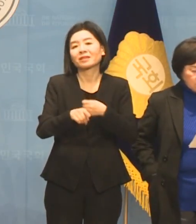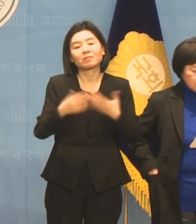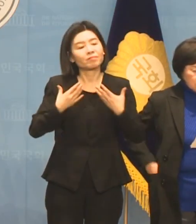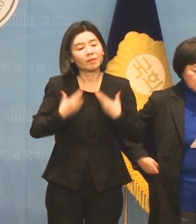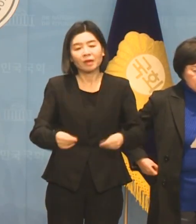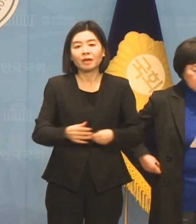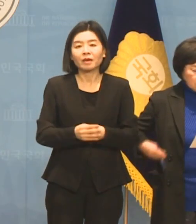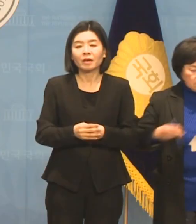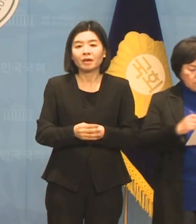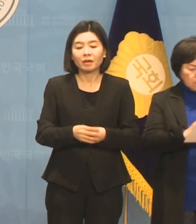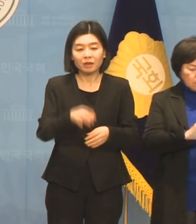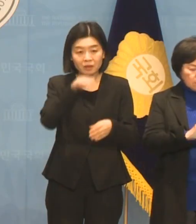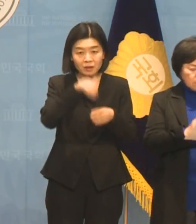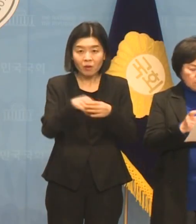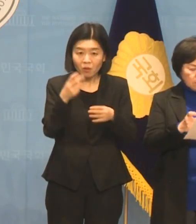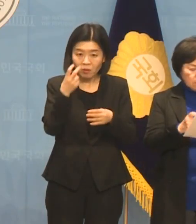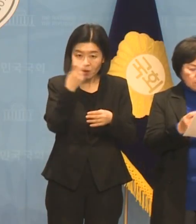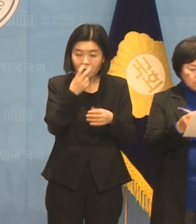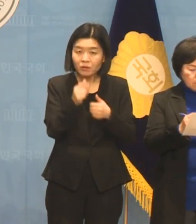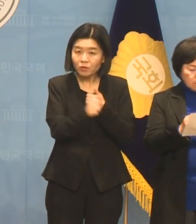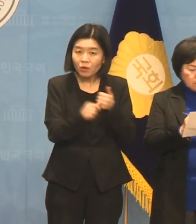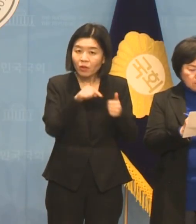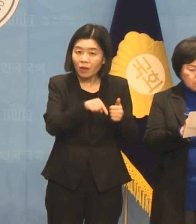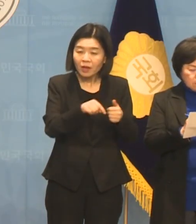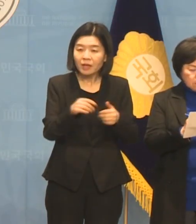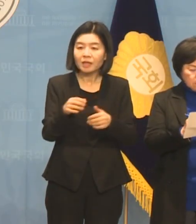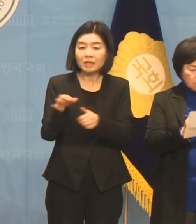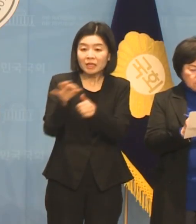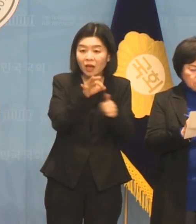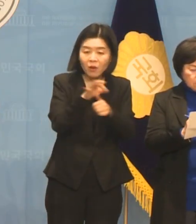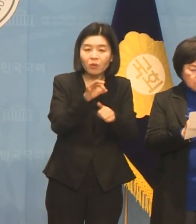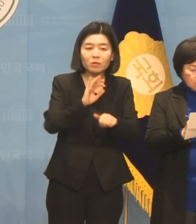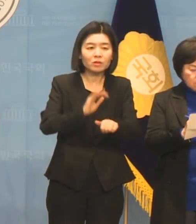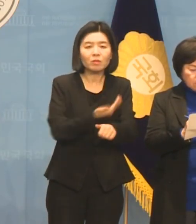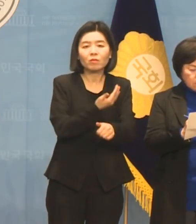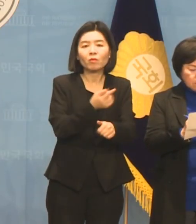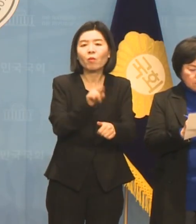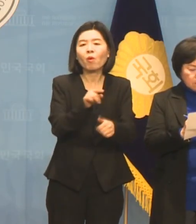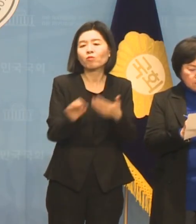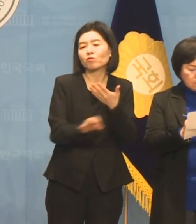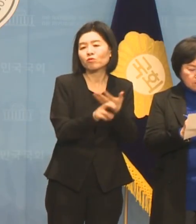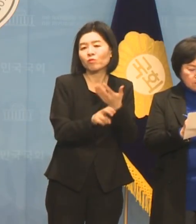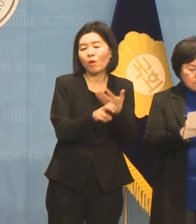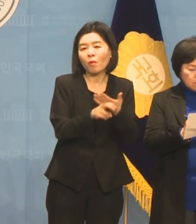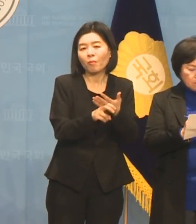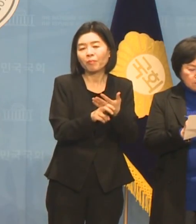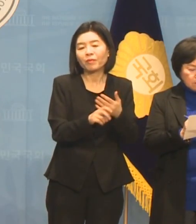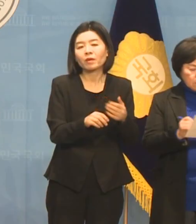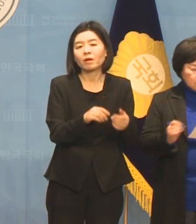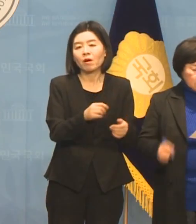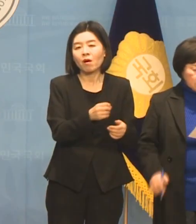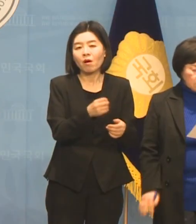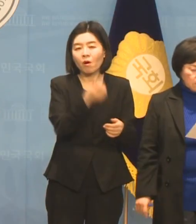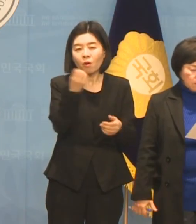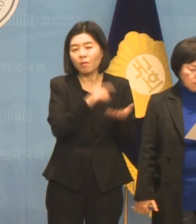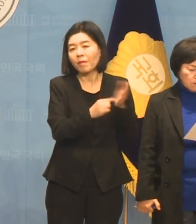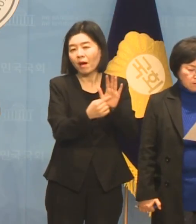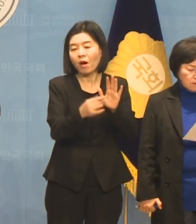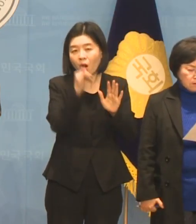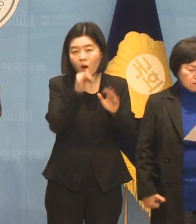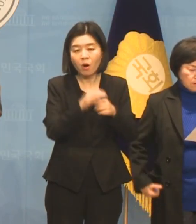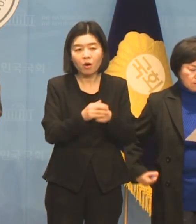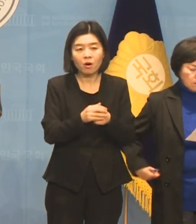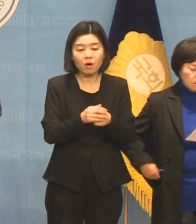선관위는 불법 채용으로 인해 지금 많은 잘못이 언론에 보도되고 있습니다. 또한 선관위가 공정한